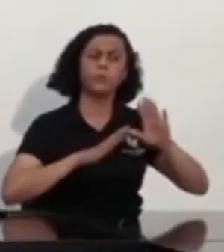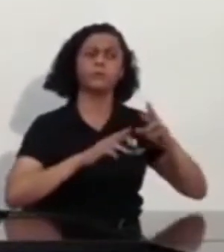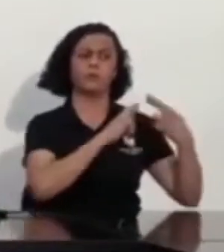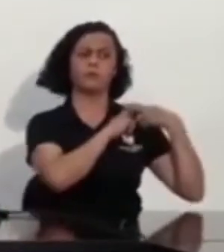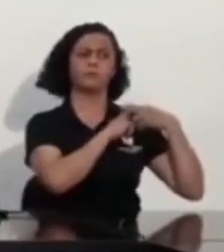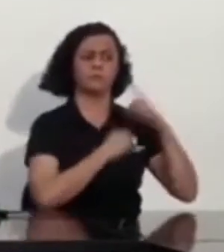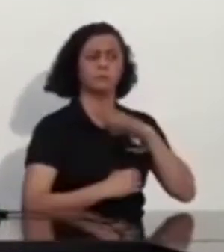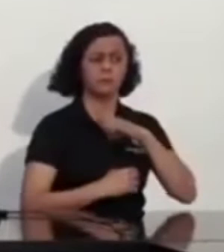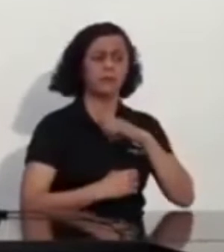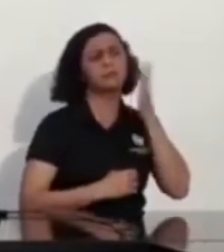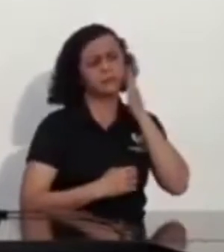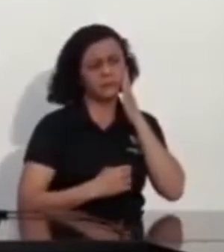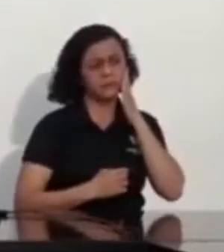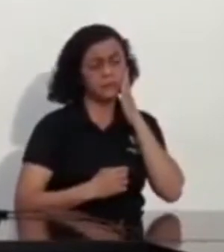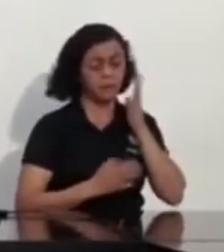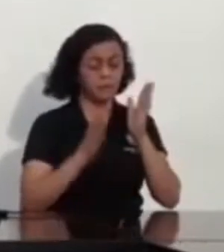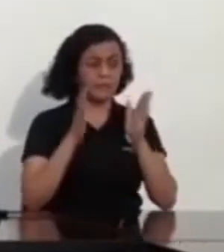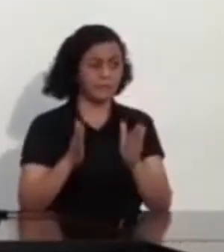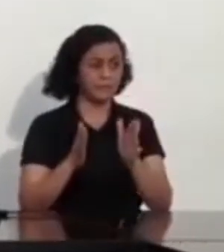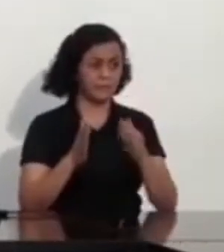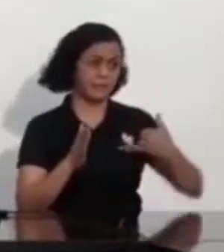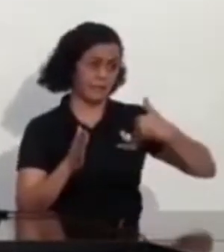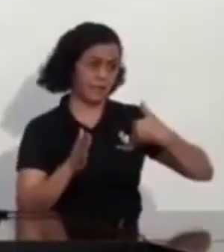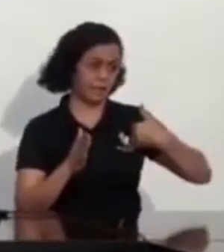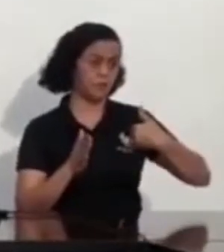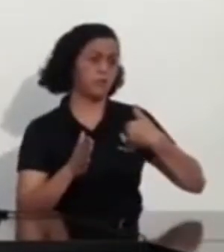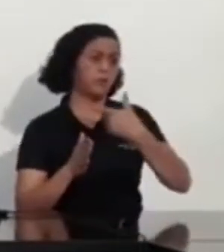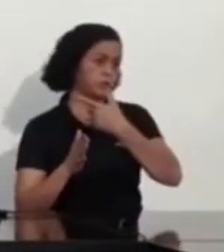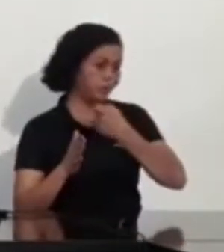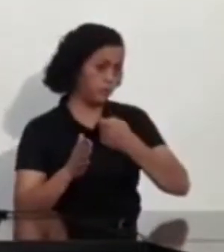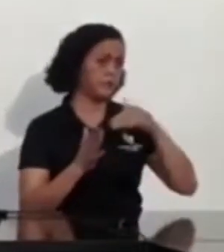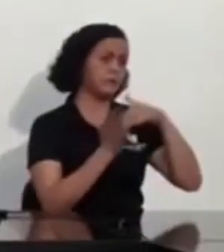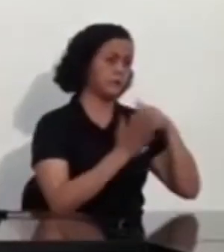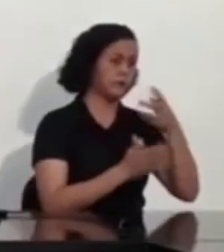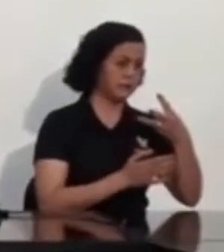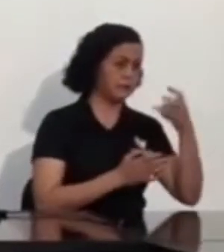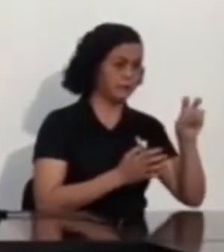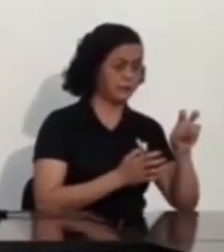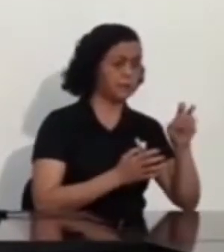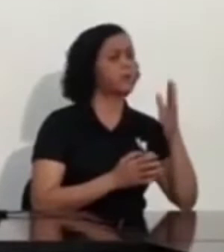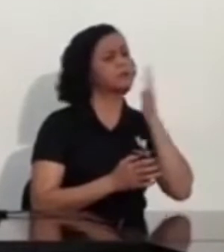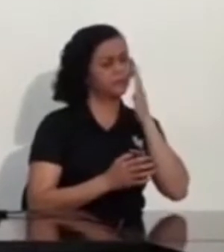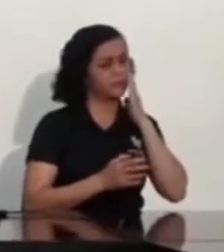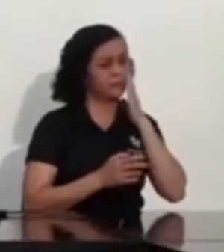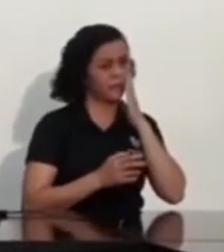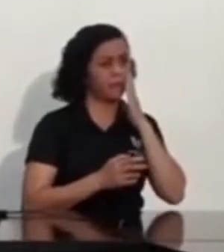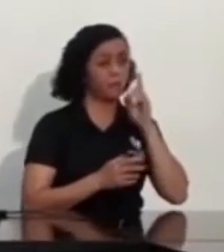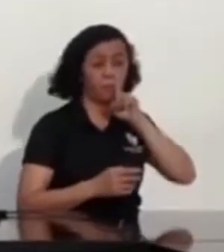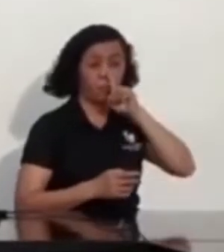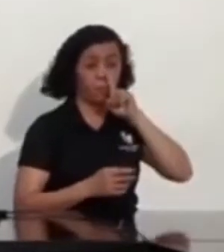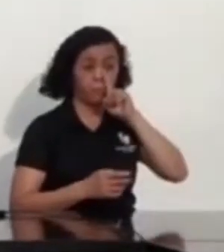etária o risco de casos mais graves, ele parece